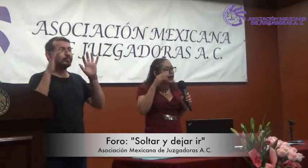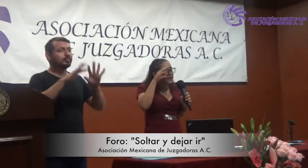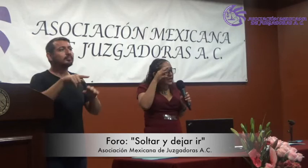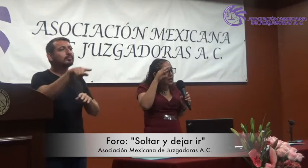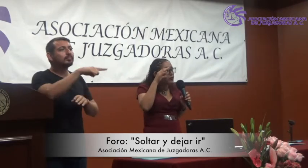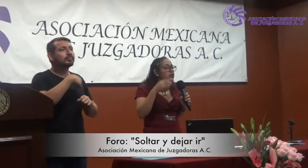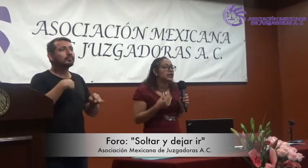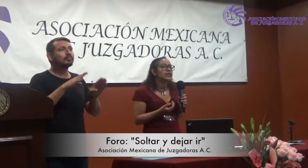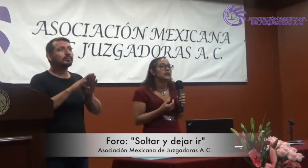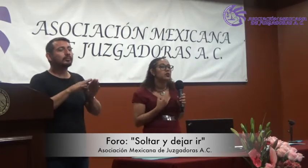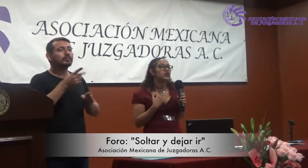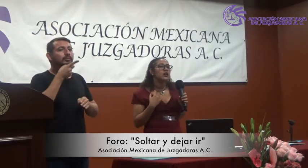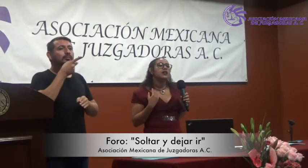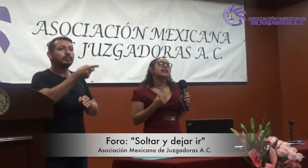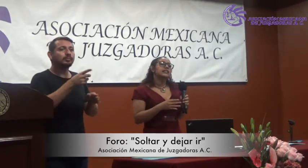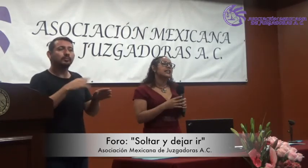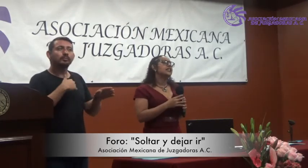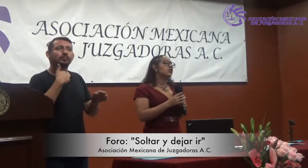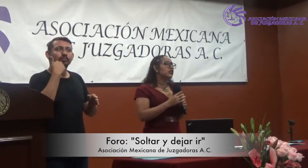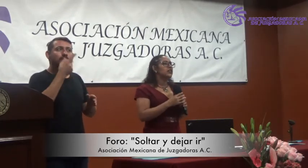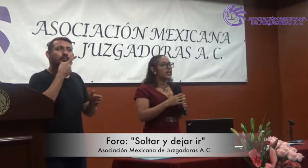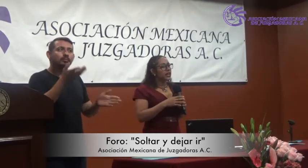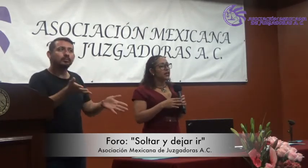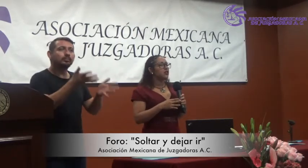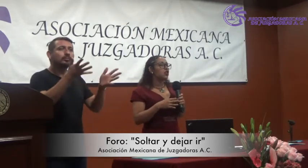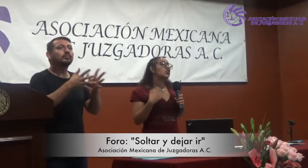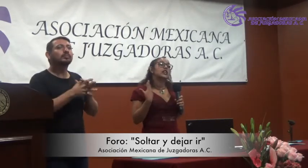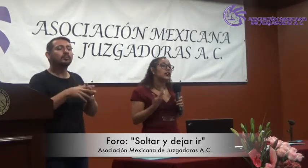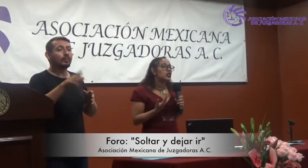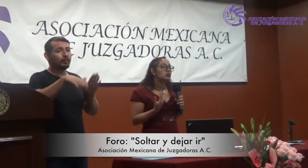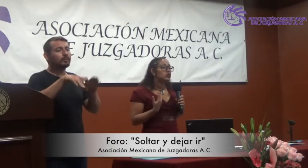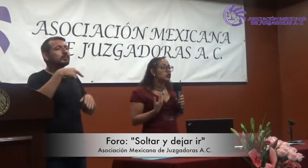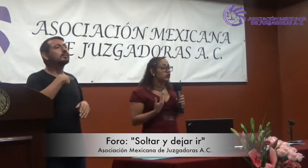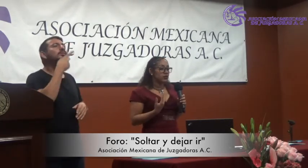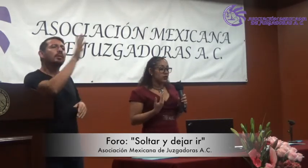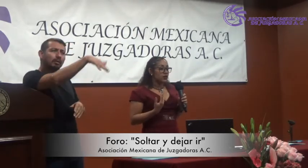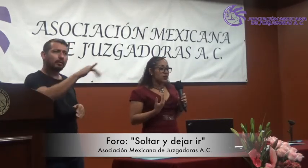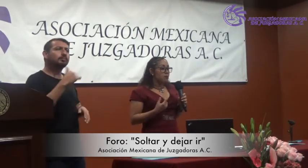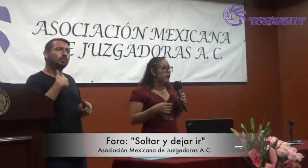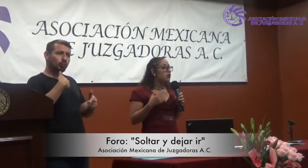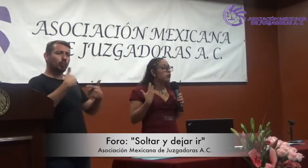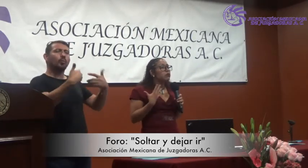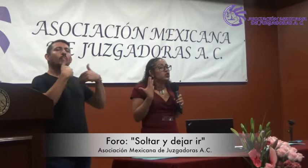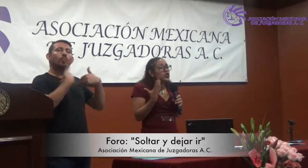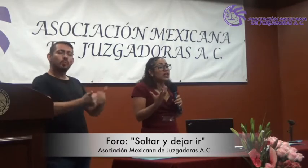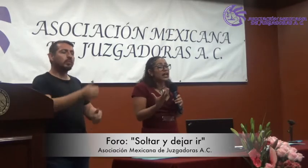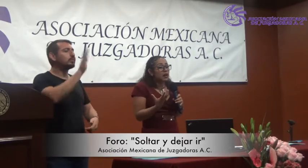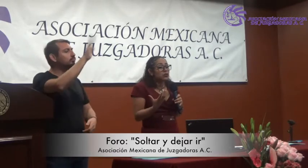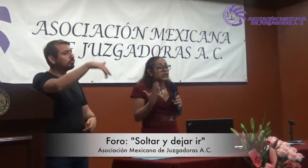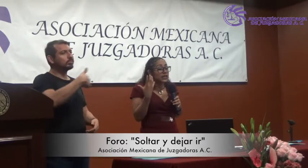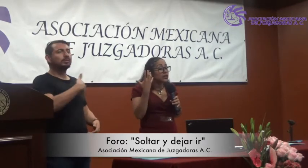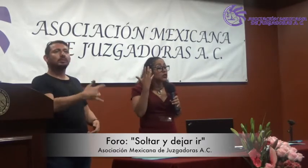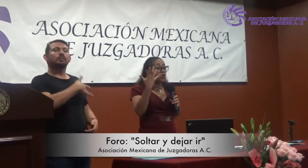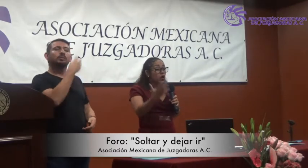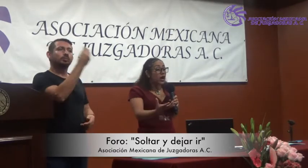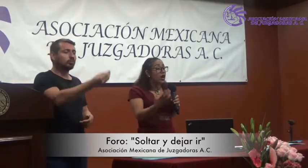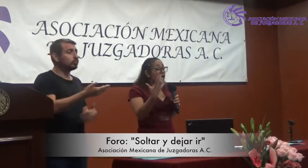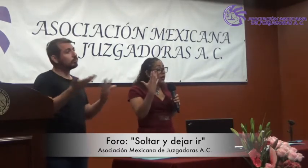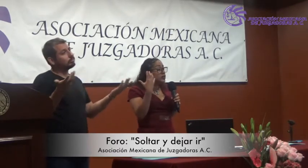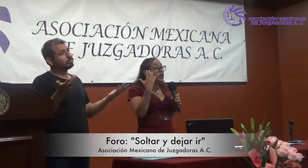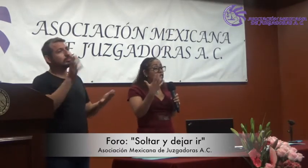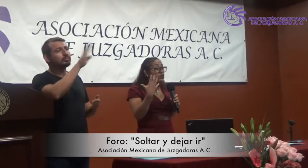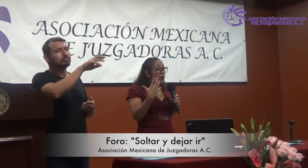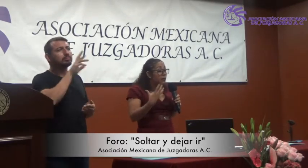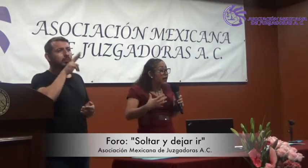los abrazamos y les decimos, sí, yo entiendo, lo siento mucho, pero por mucho que queramos estar en su